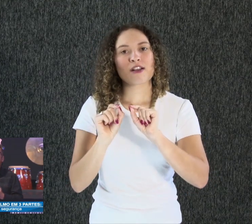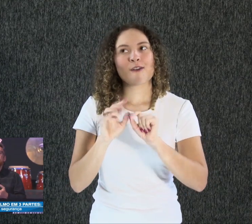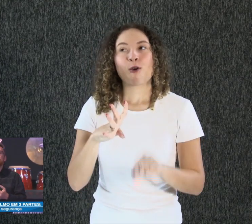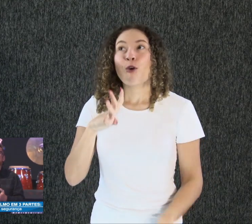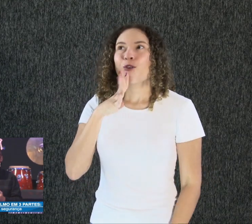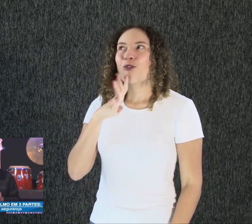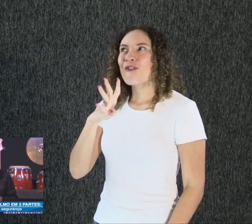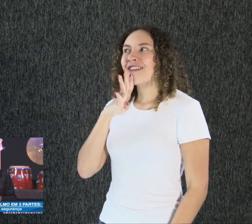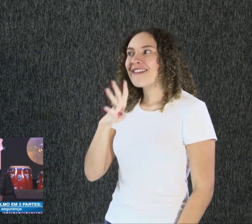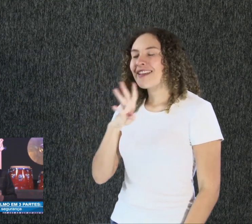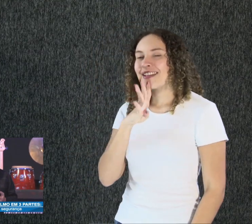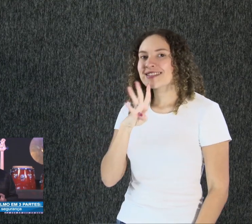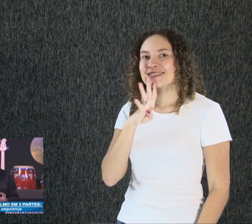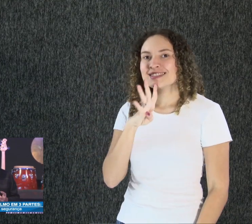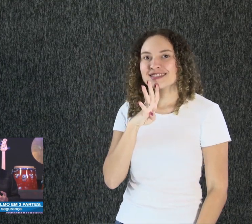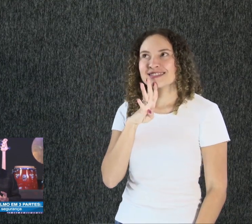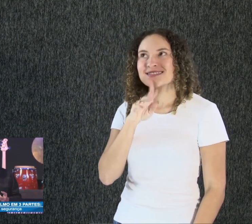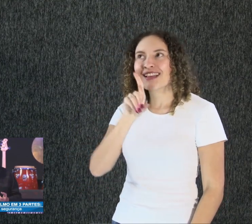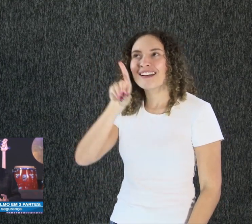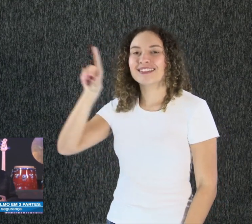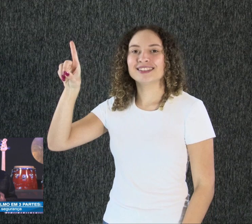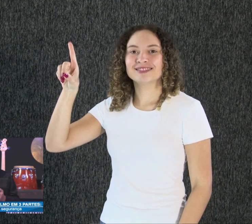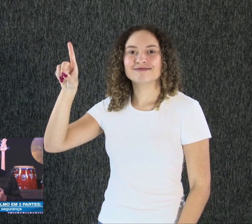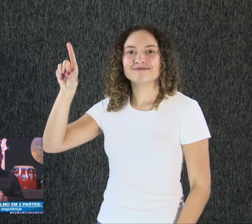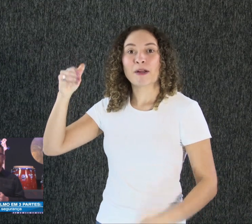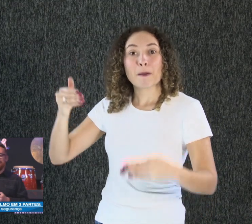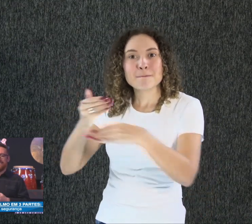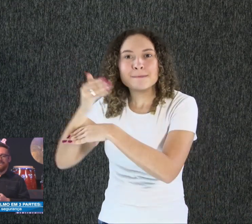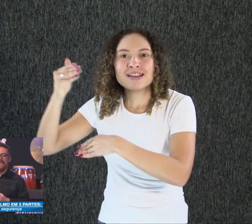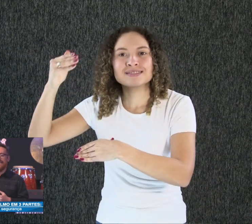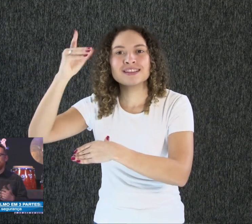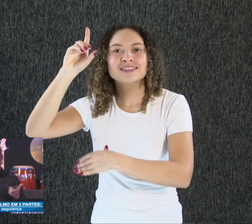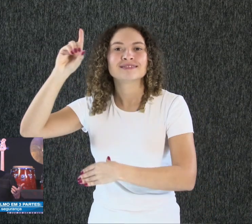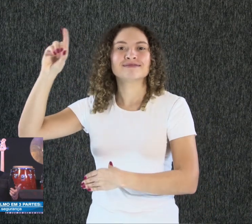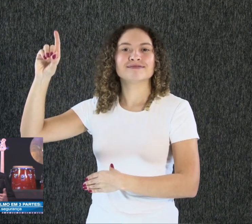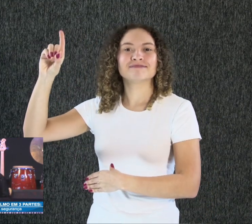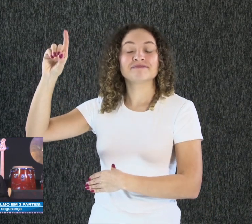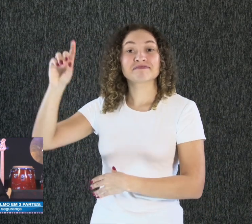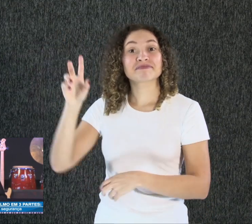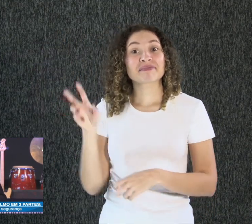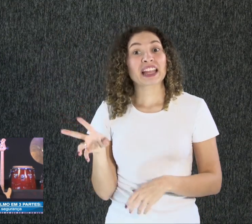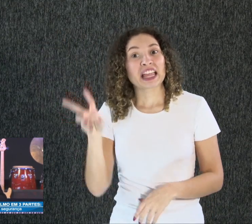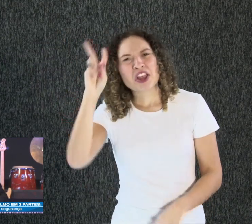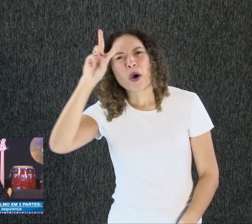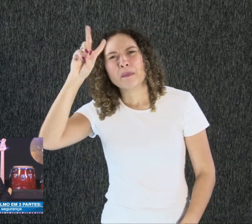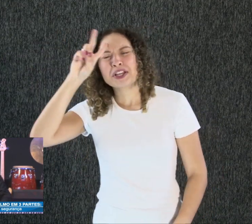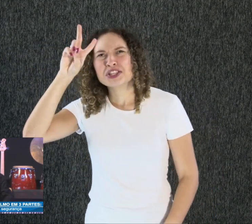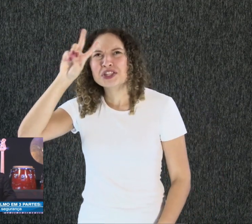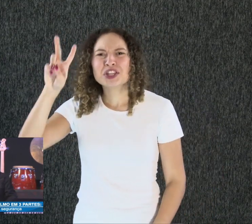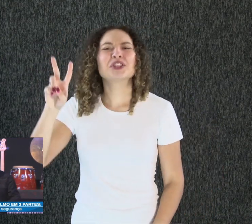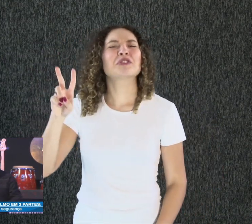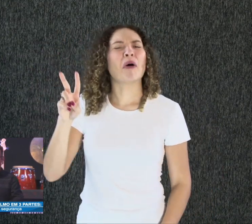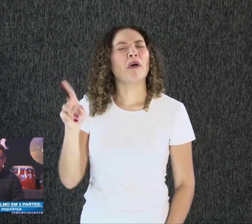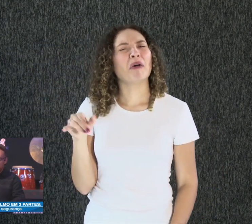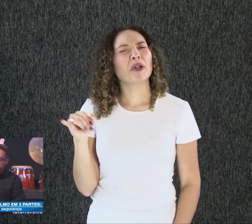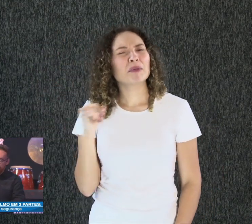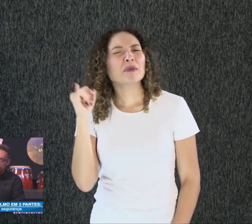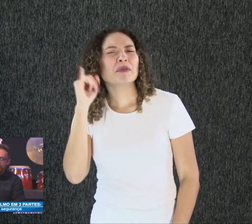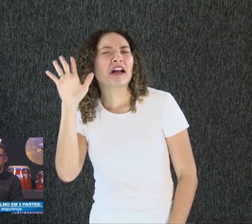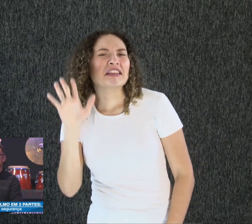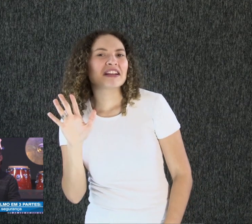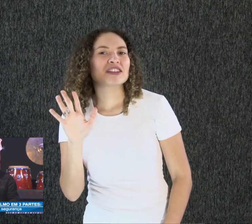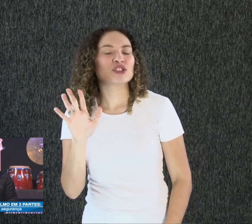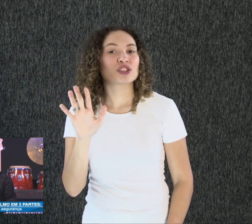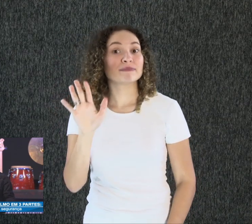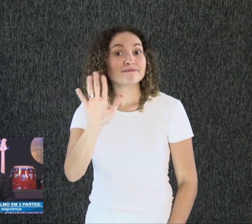é conhecermos o caráter de Deus. Ah, gente, como isso é importante. Tem uma história muito interessante que diz que no meio de